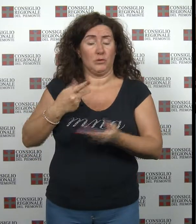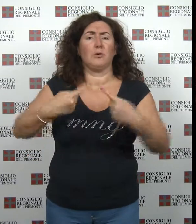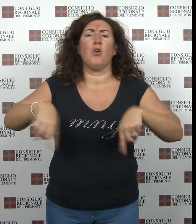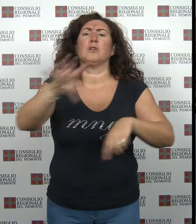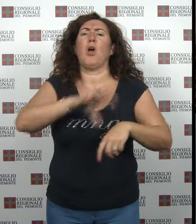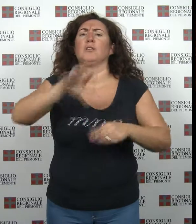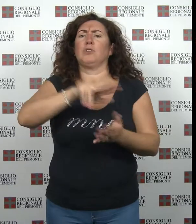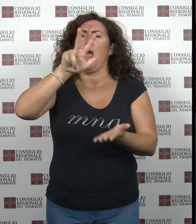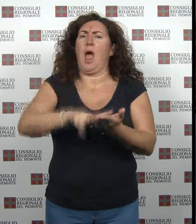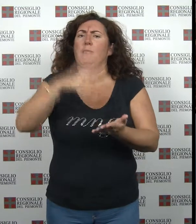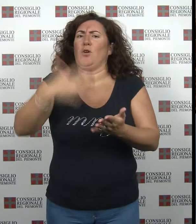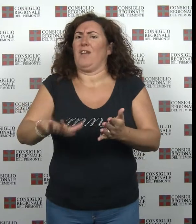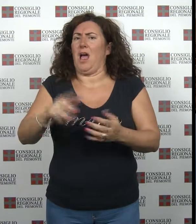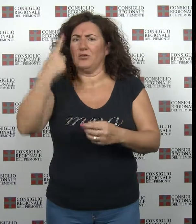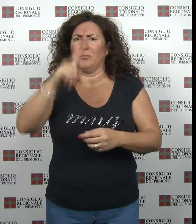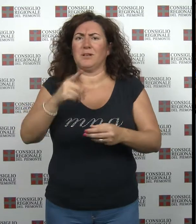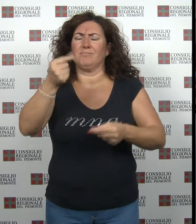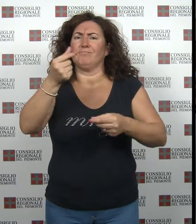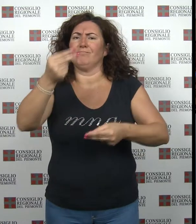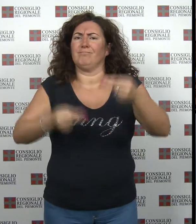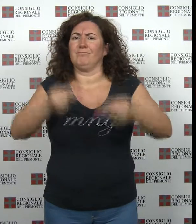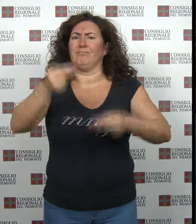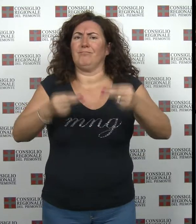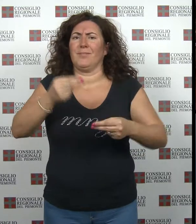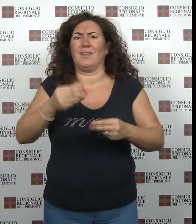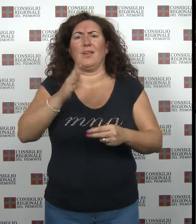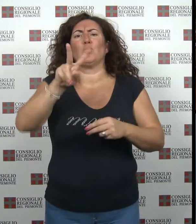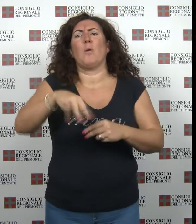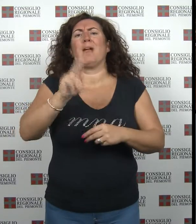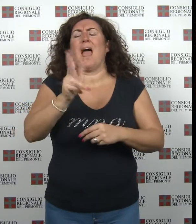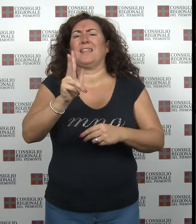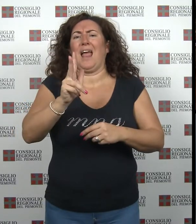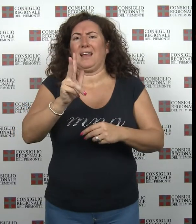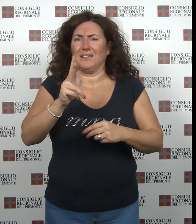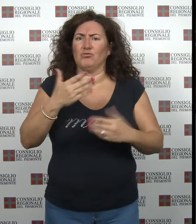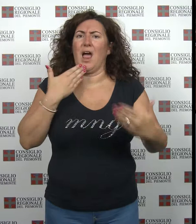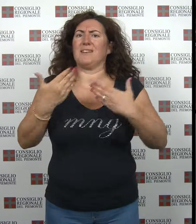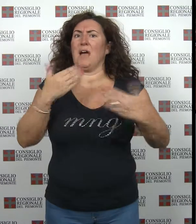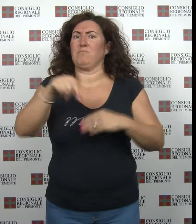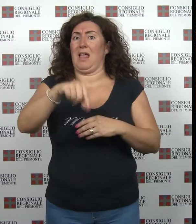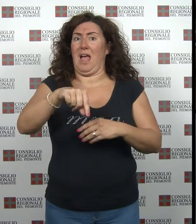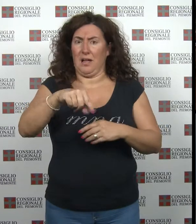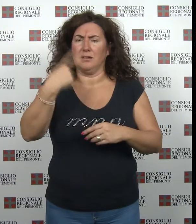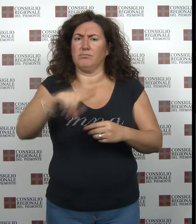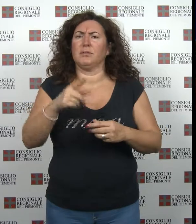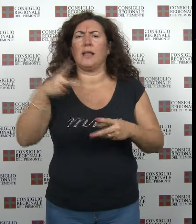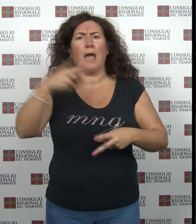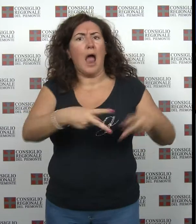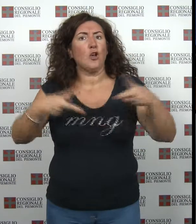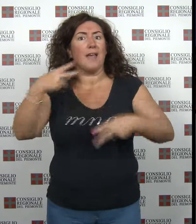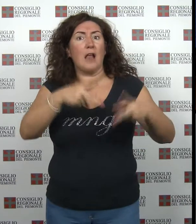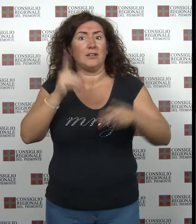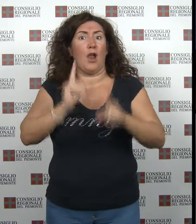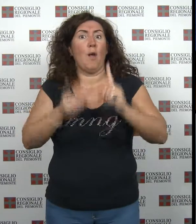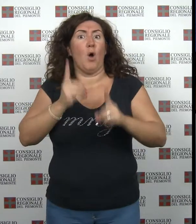il rendiconto per l'esercizio finanziario 2013 dell'Assemblea. I risparmi conseguiti, frutto dei tagli sui costi della politica, che al netto